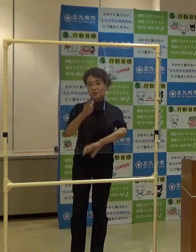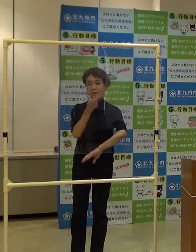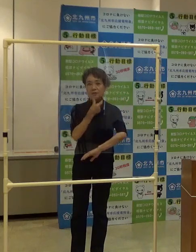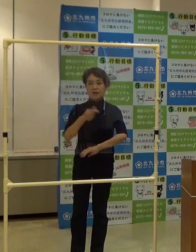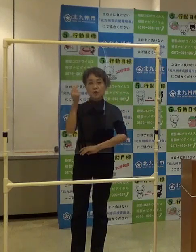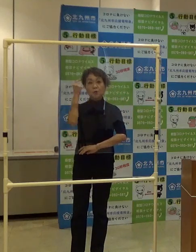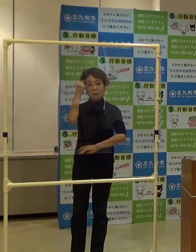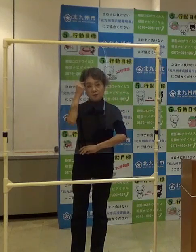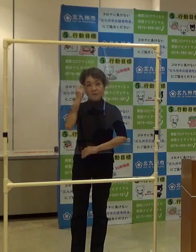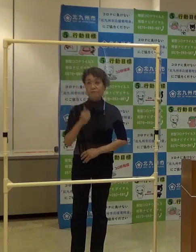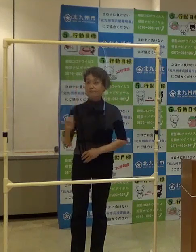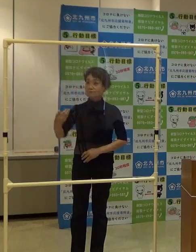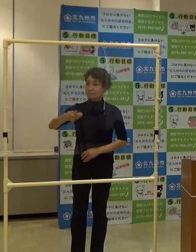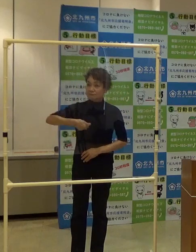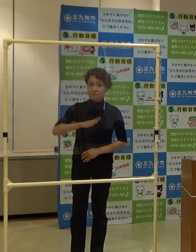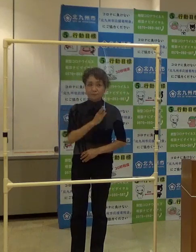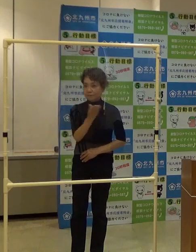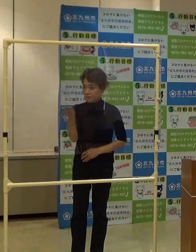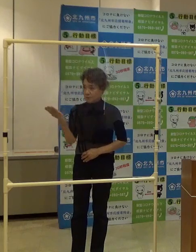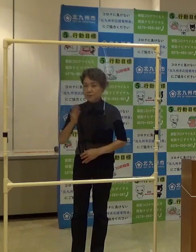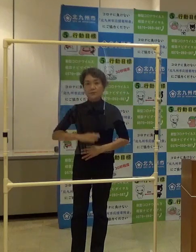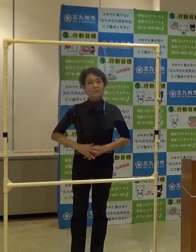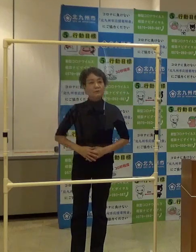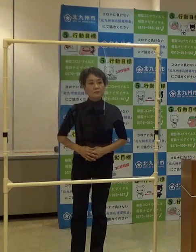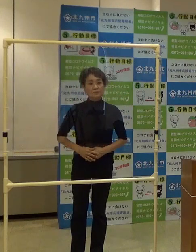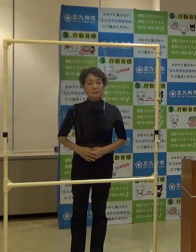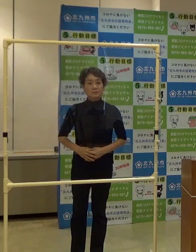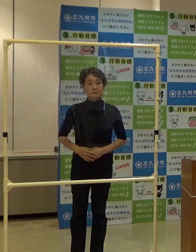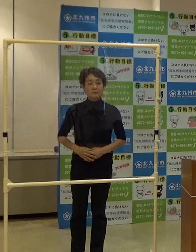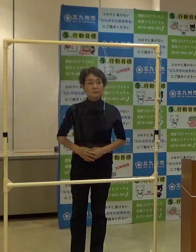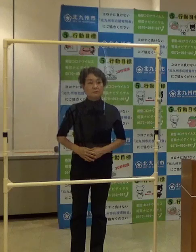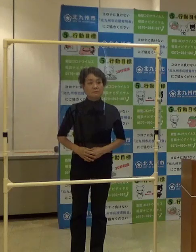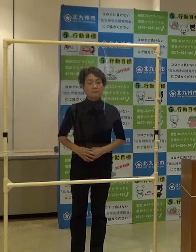。それではご質問を受けたまわります。